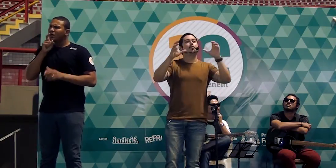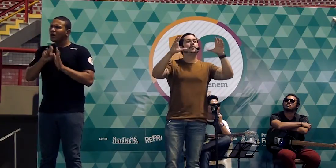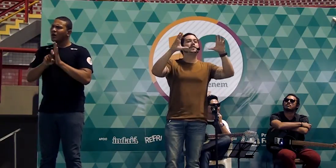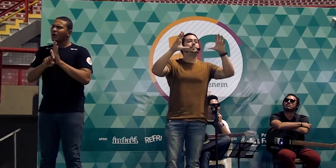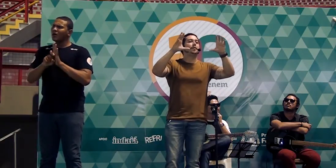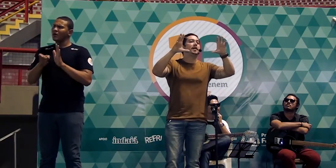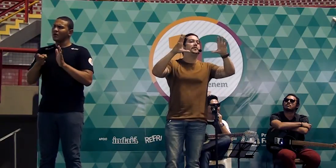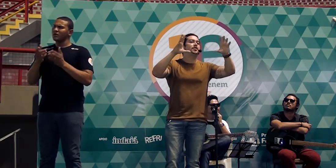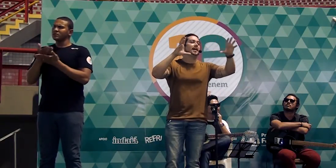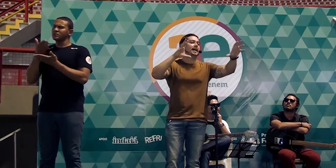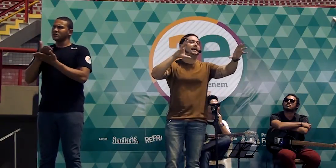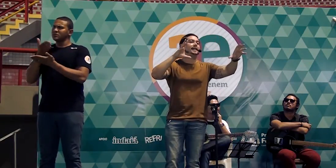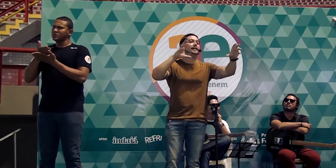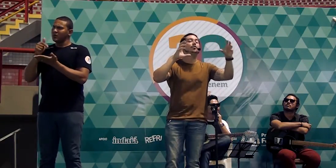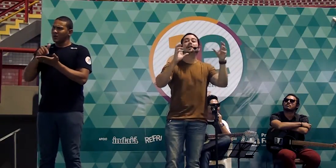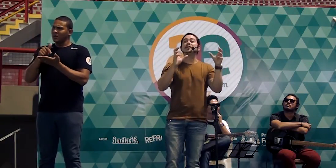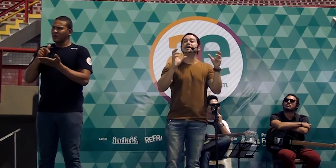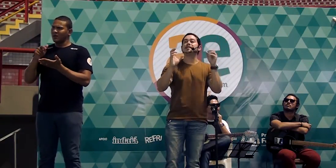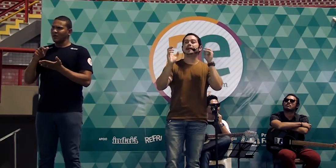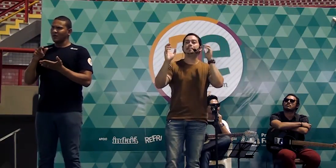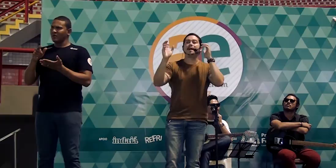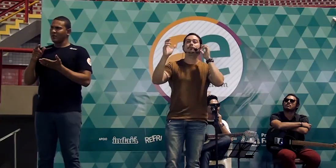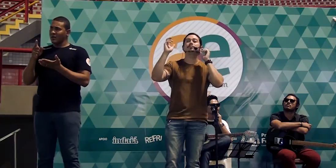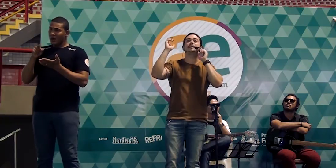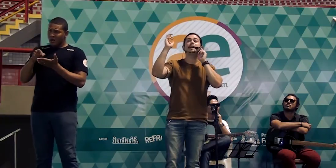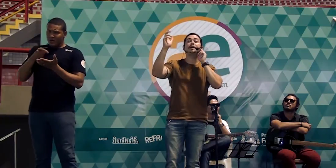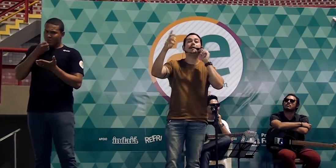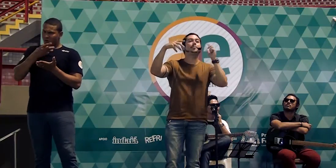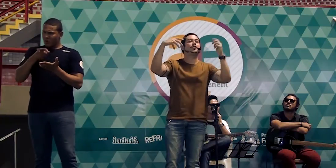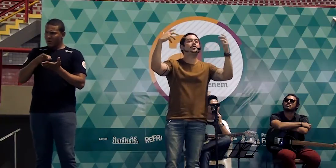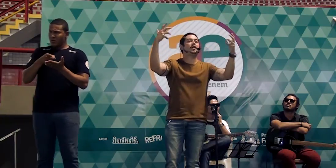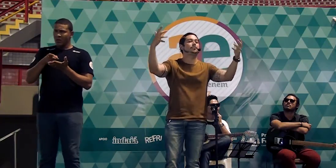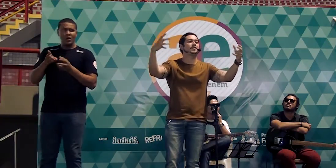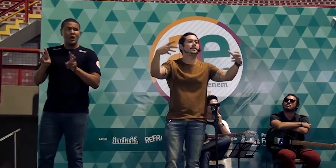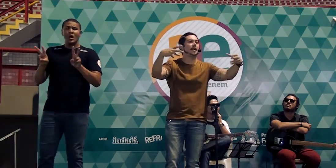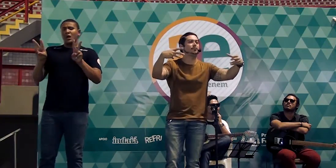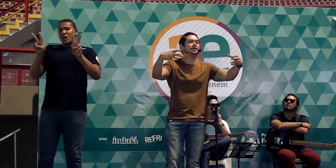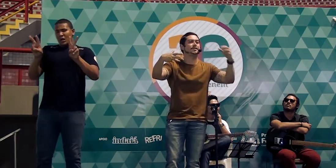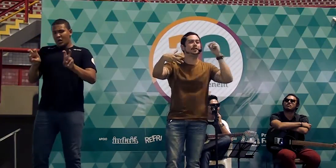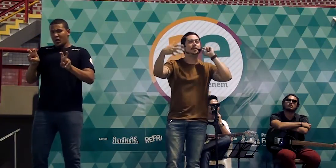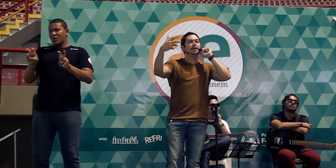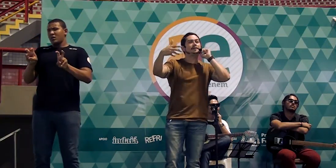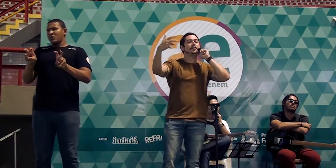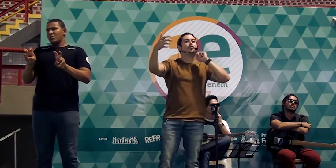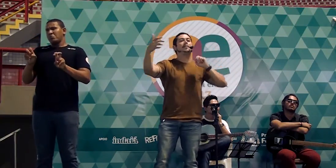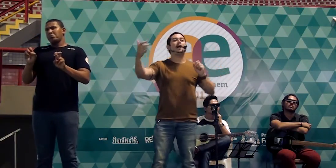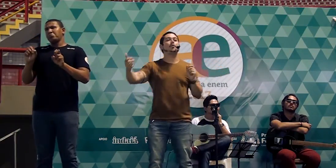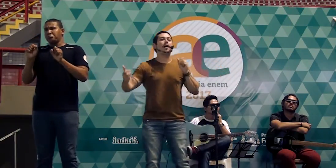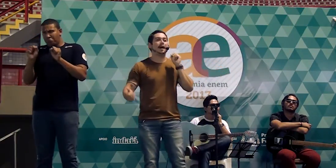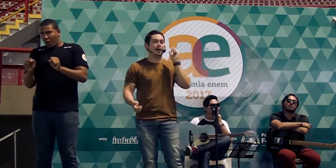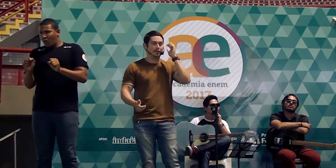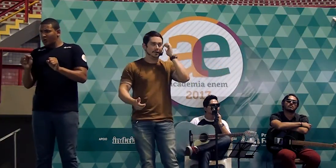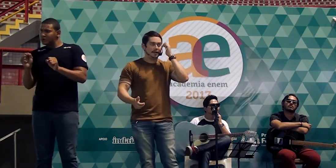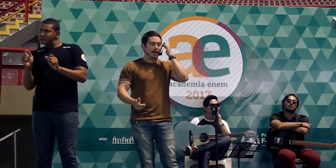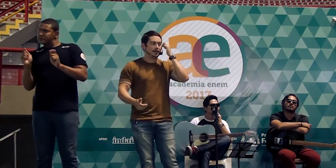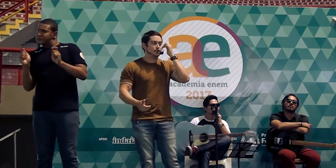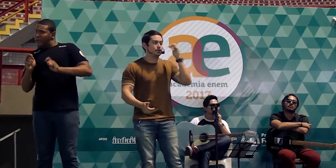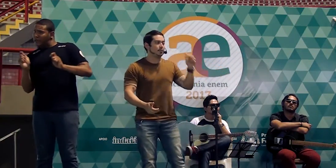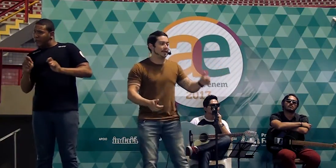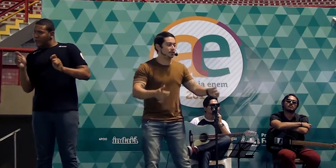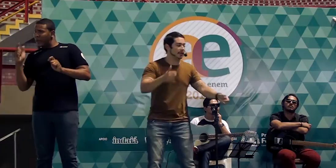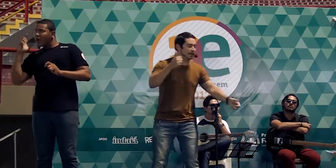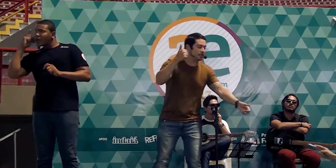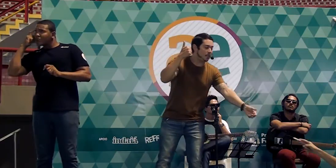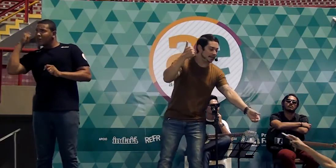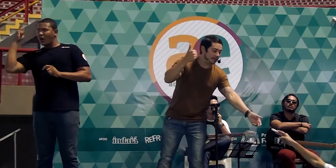revista. Quando você pega uma revista HQ, o grande lance é que ela pega um tema que pode ter acontecido e transforma em algo real. A gente